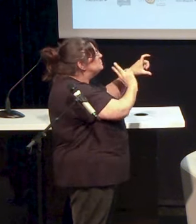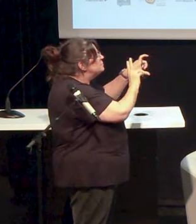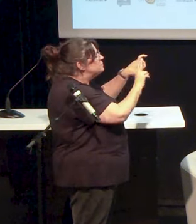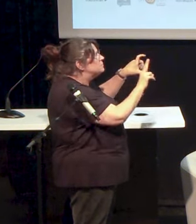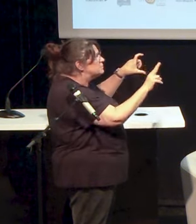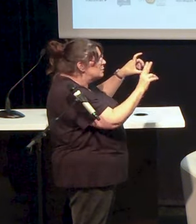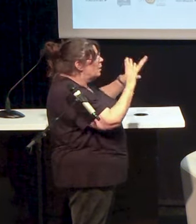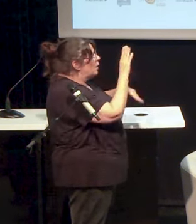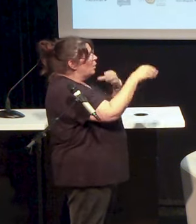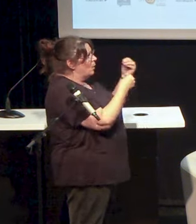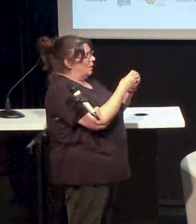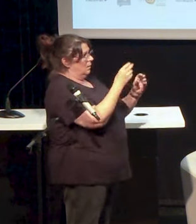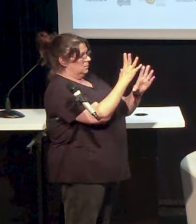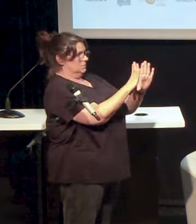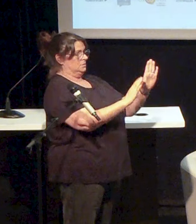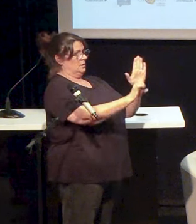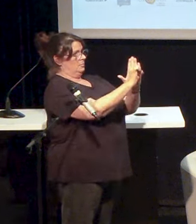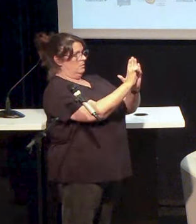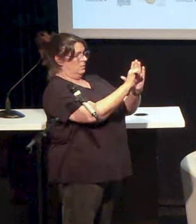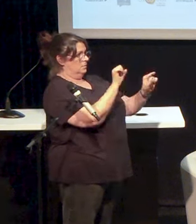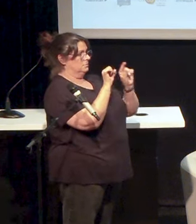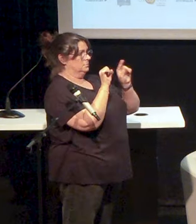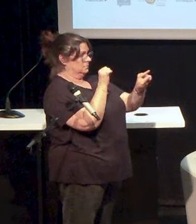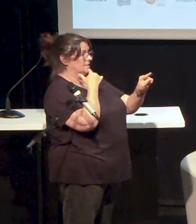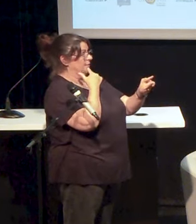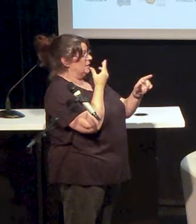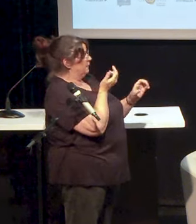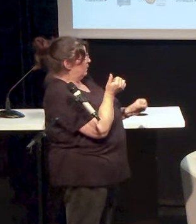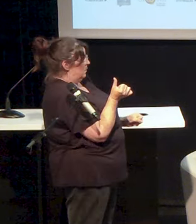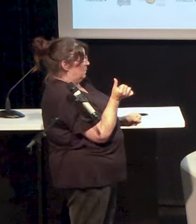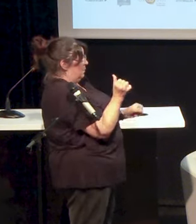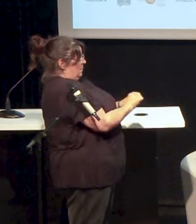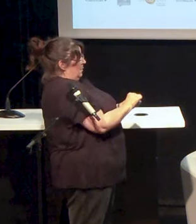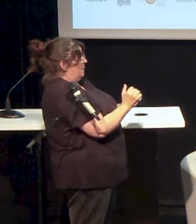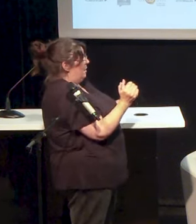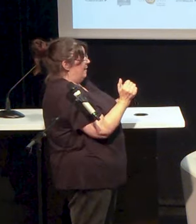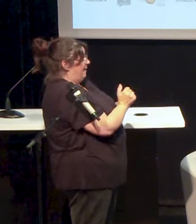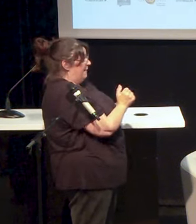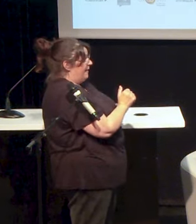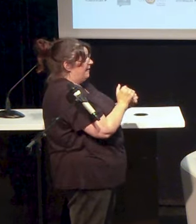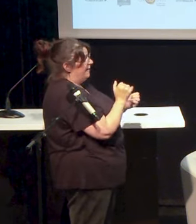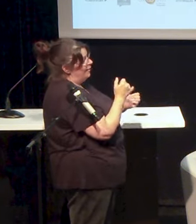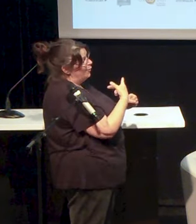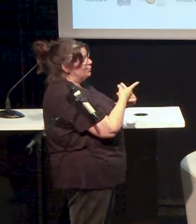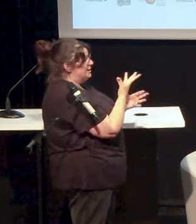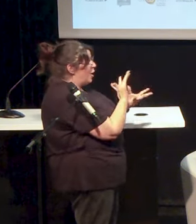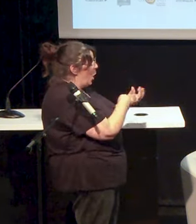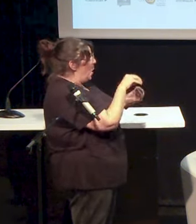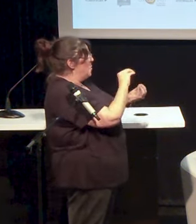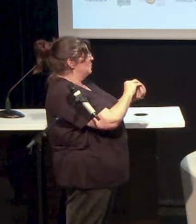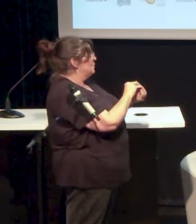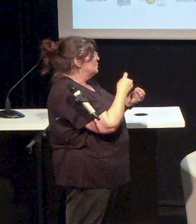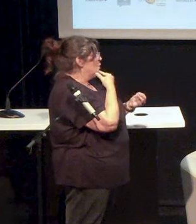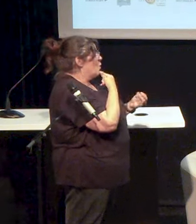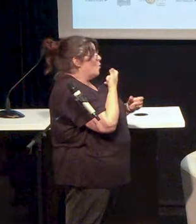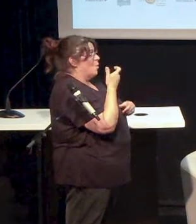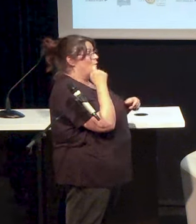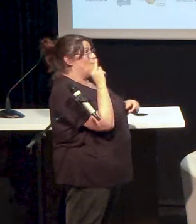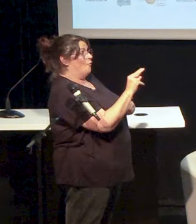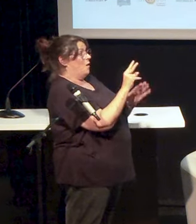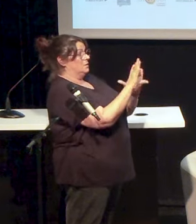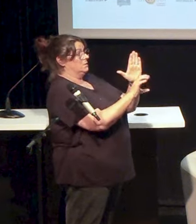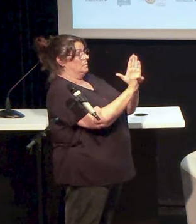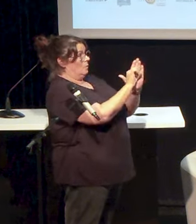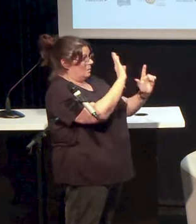il faut associer par des outils complémentaires sa transcription littérale pour que effectivement également les non-voyants